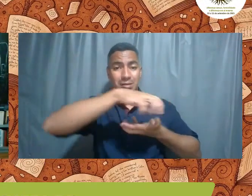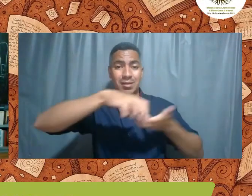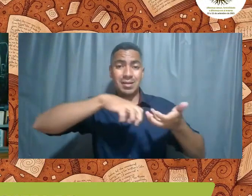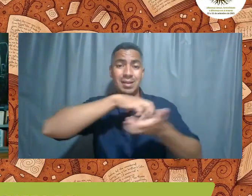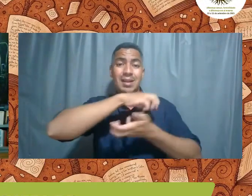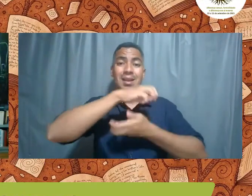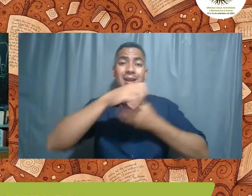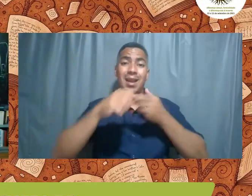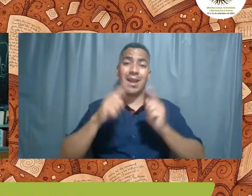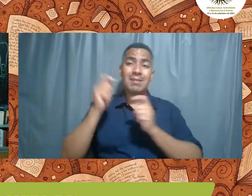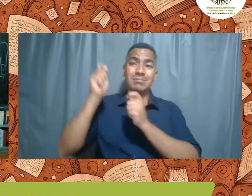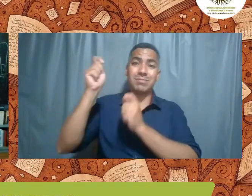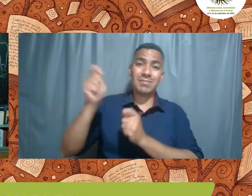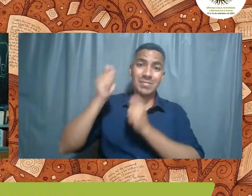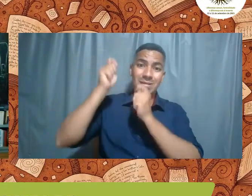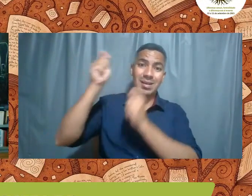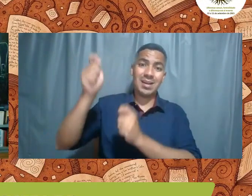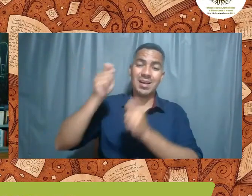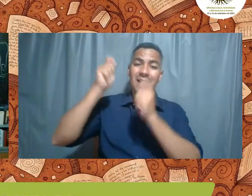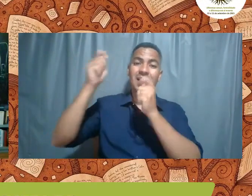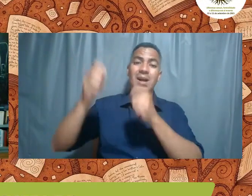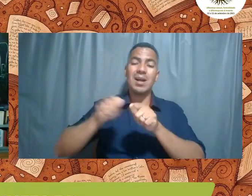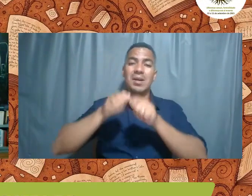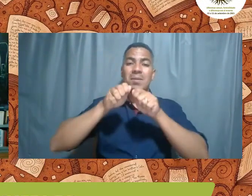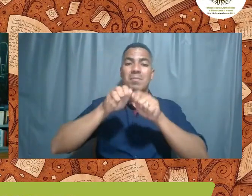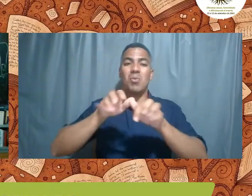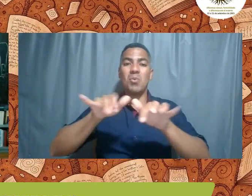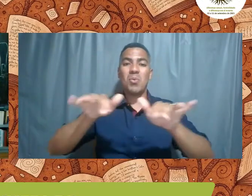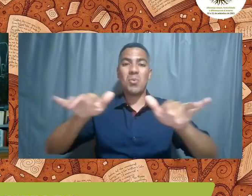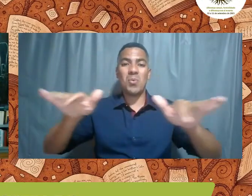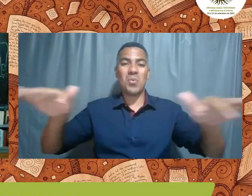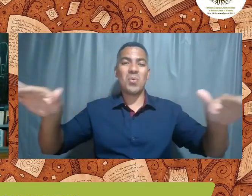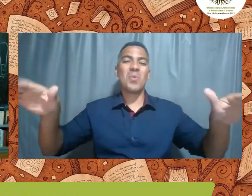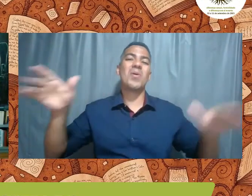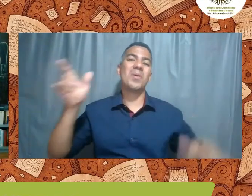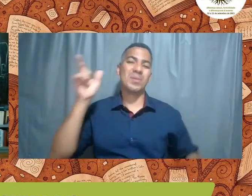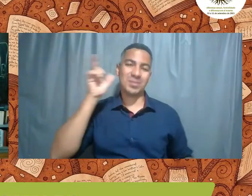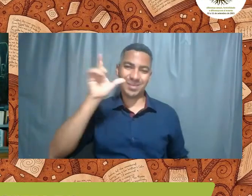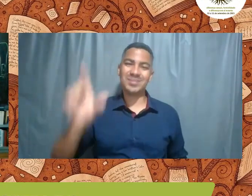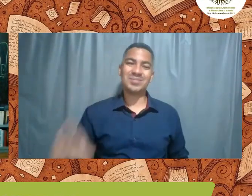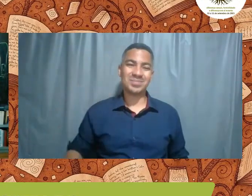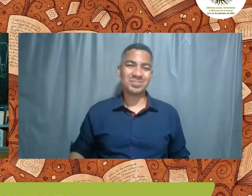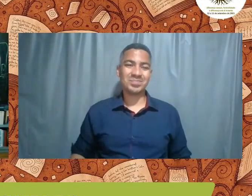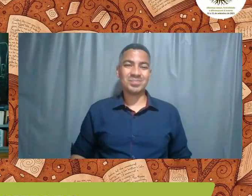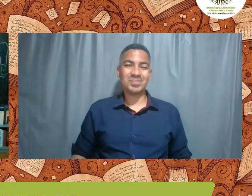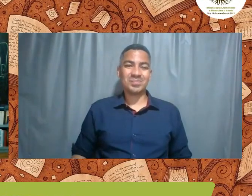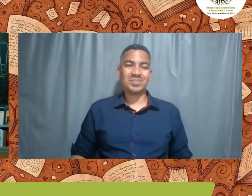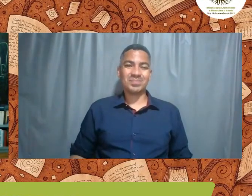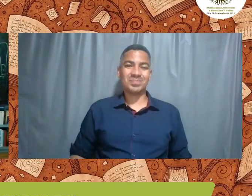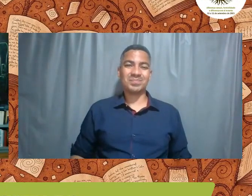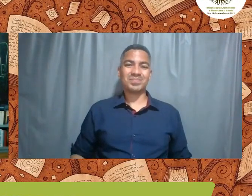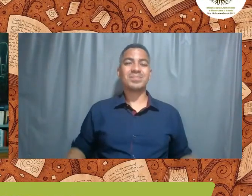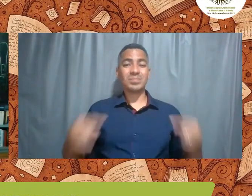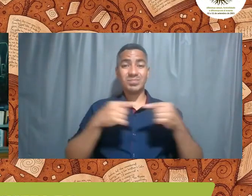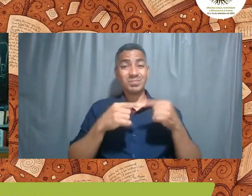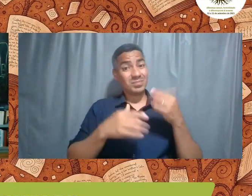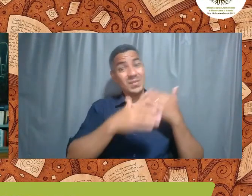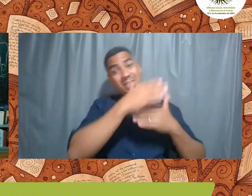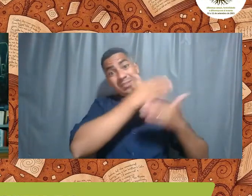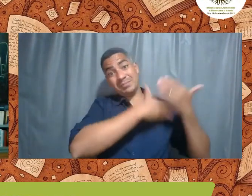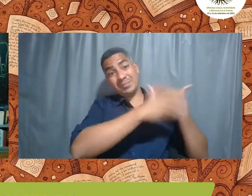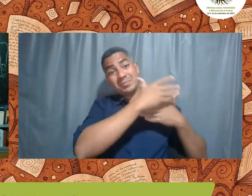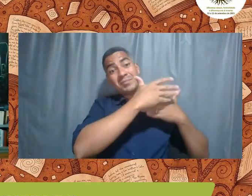inicialmente ritualizado, por um gesto simbólico e ritual feita pela